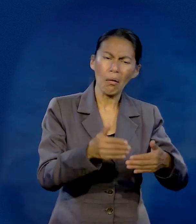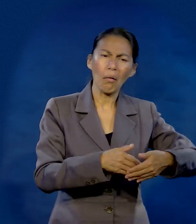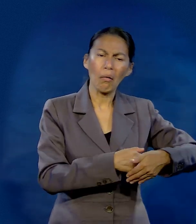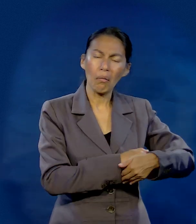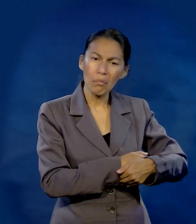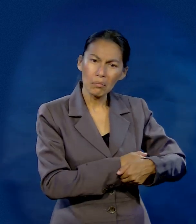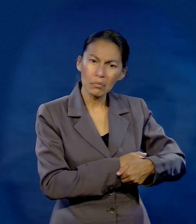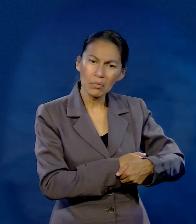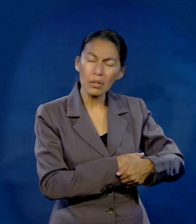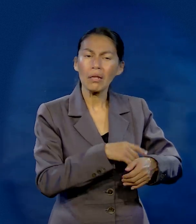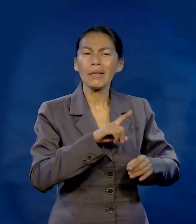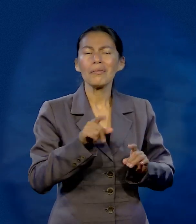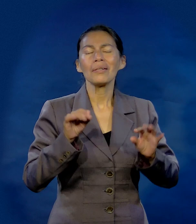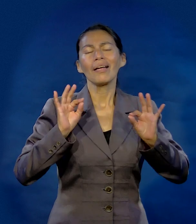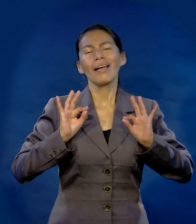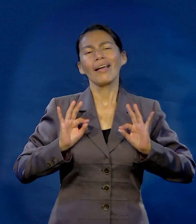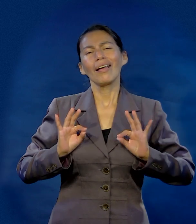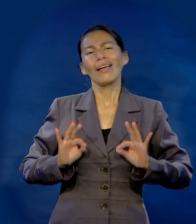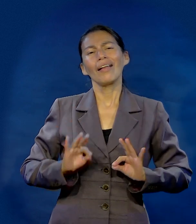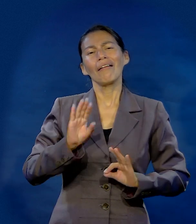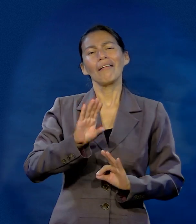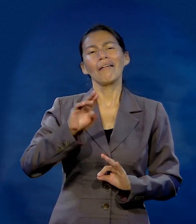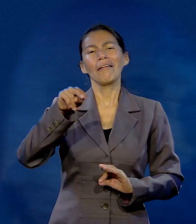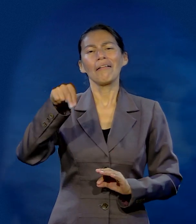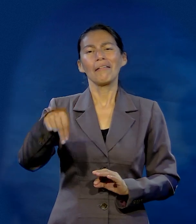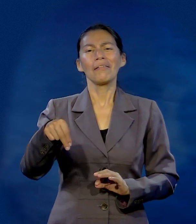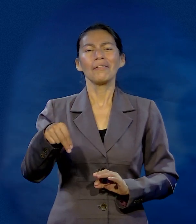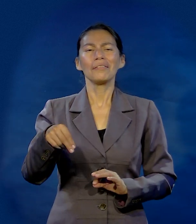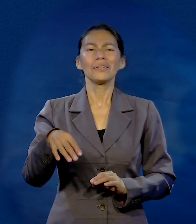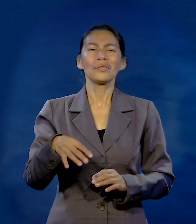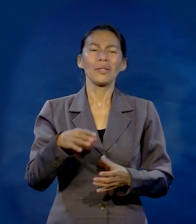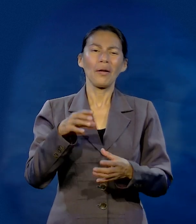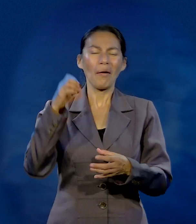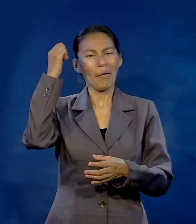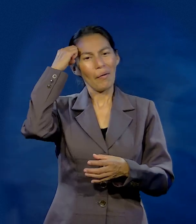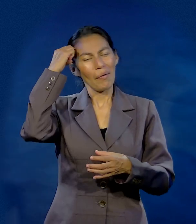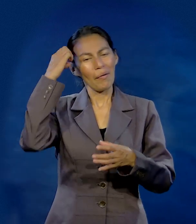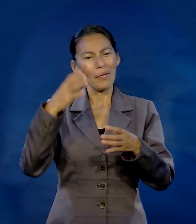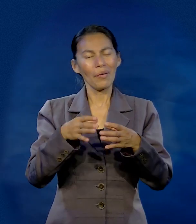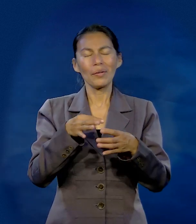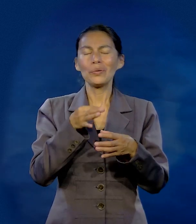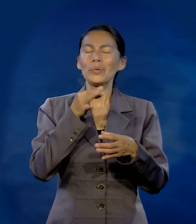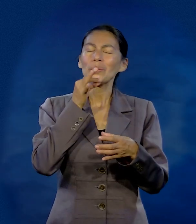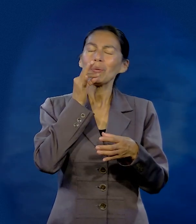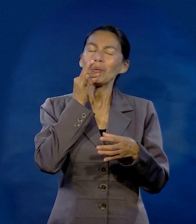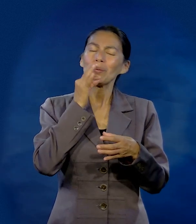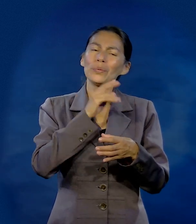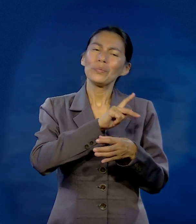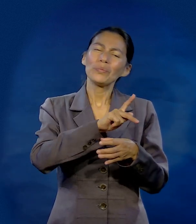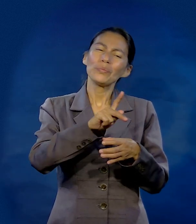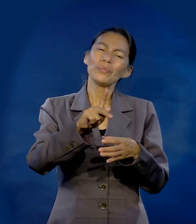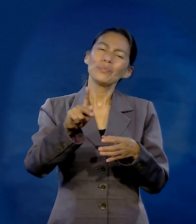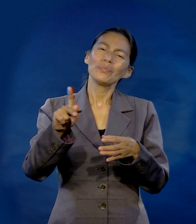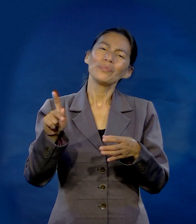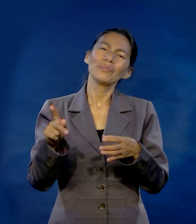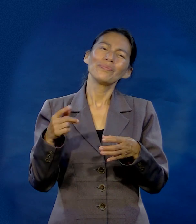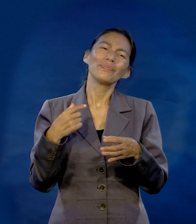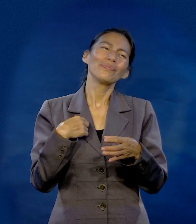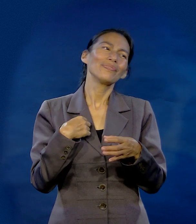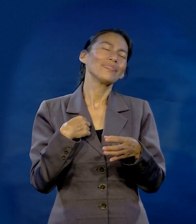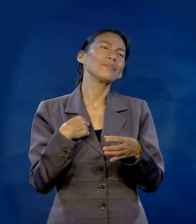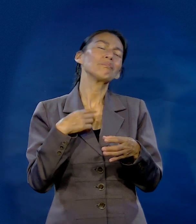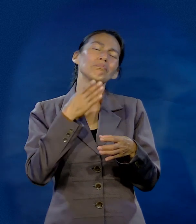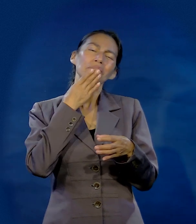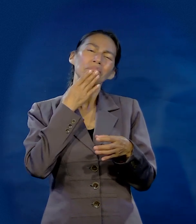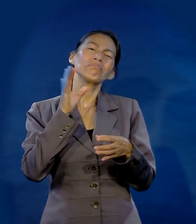su visión está siendo planes del retiro para su futuro es previsor Y entonces él dice yo voy a trabajar